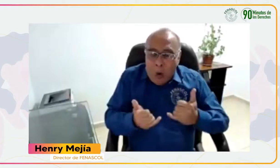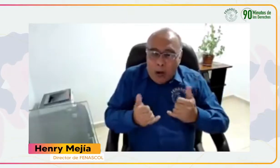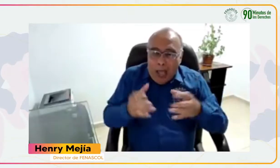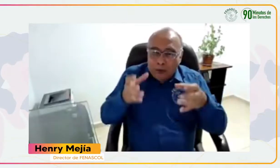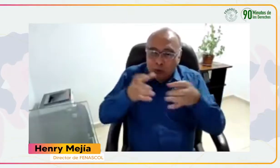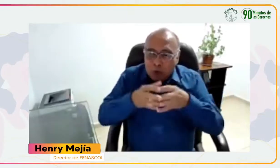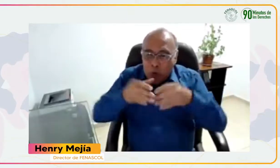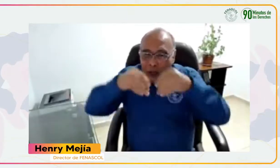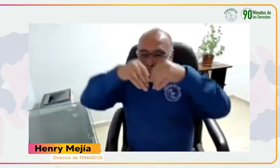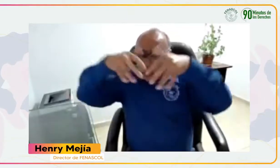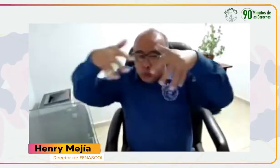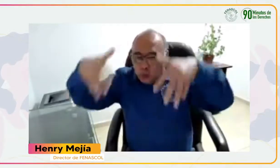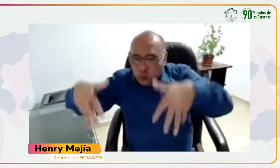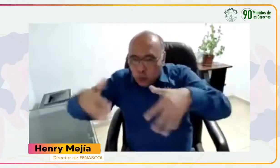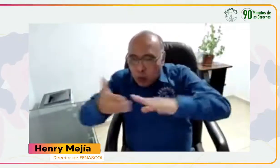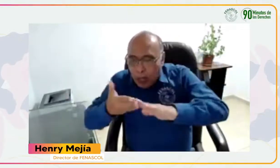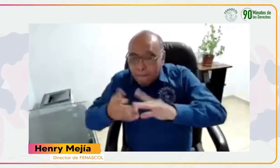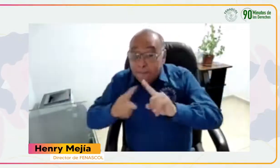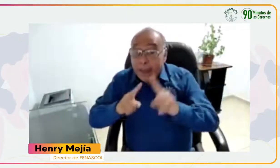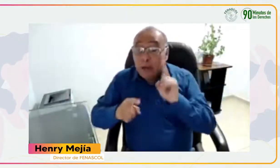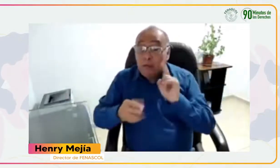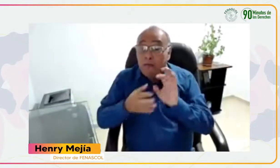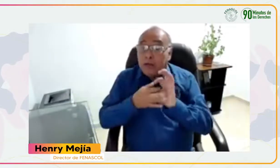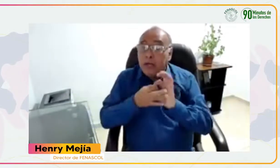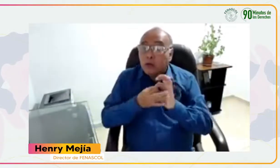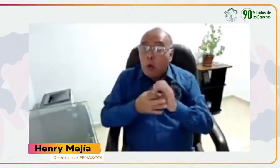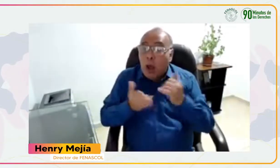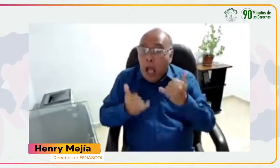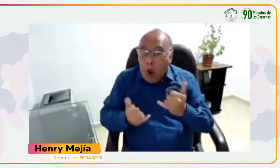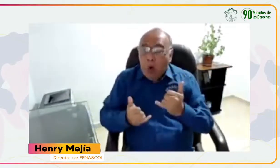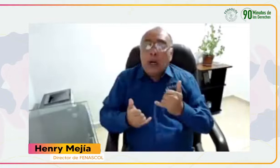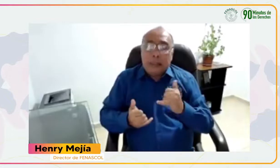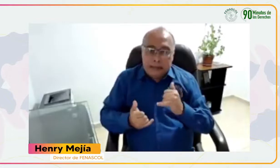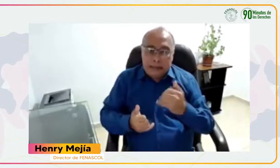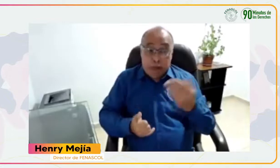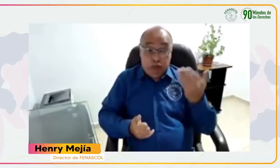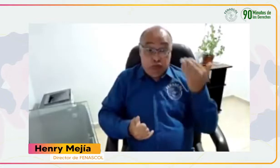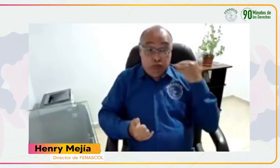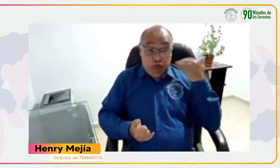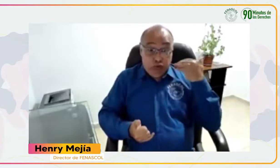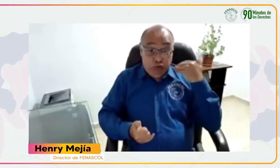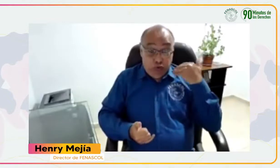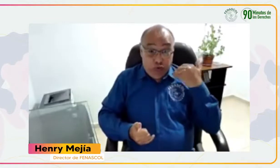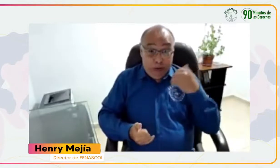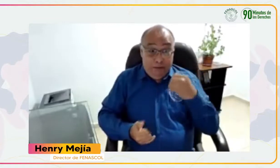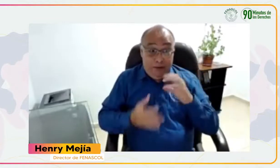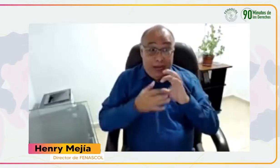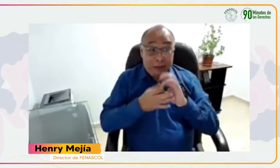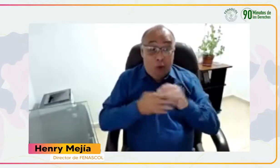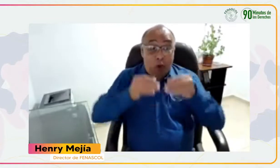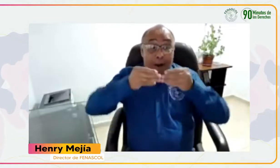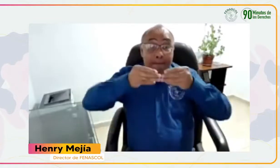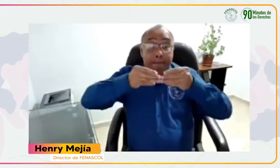Pensémonos en una solución también desde la estructura asociativa. Nosotros en FENASCOL hace poco